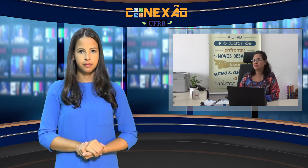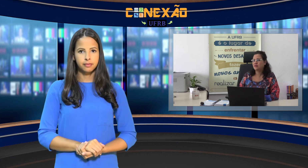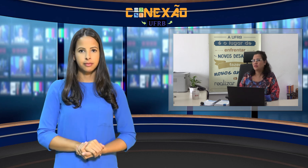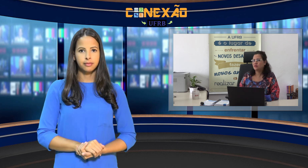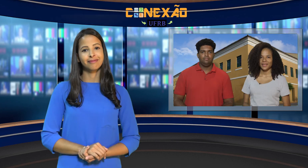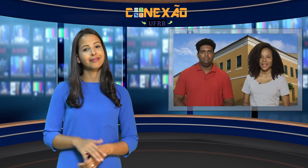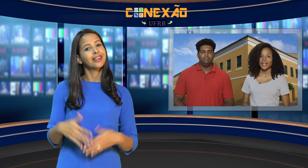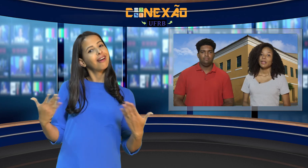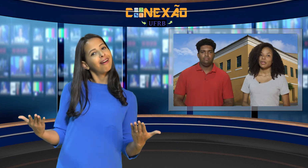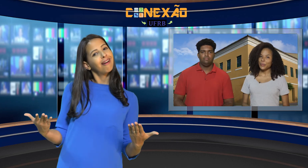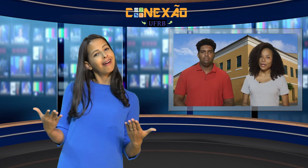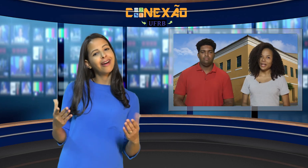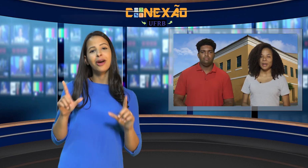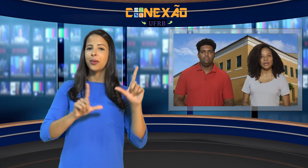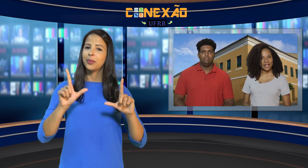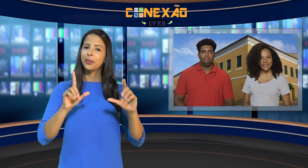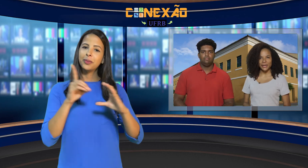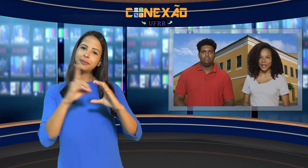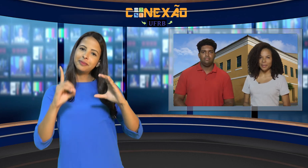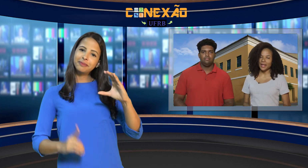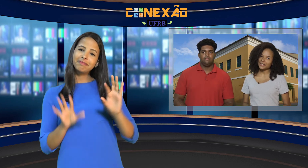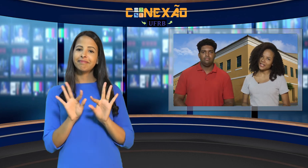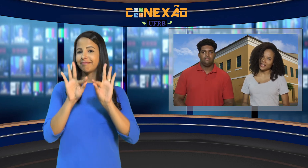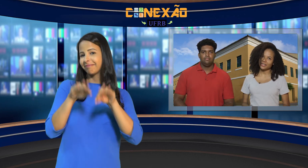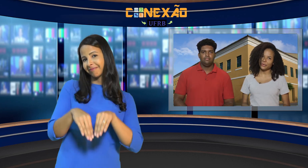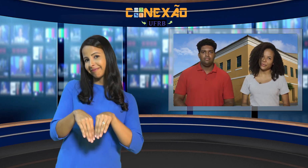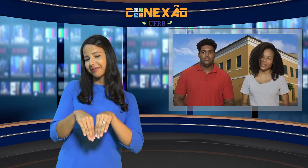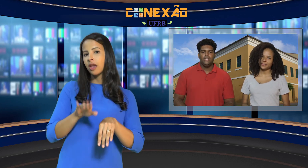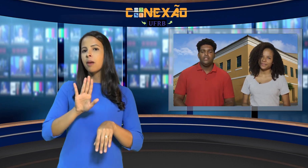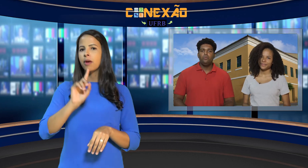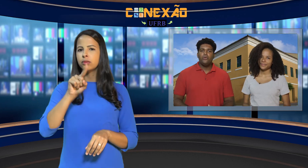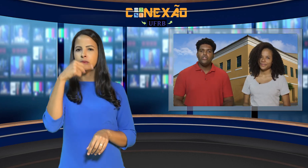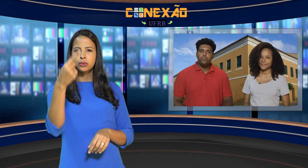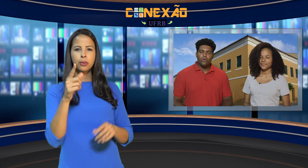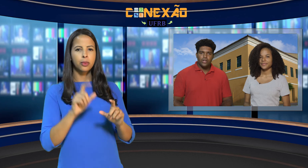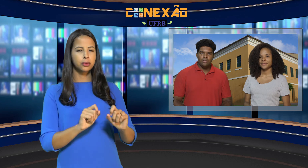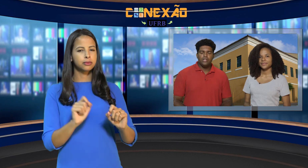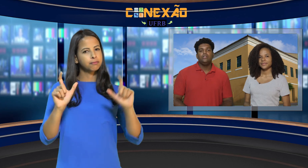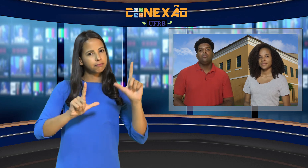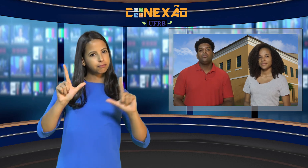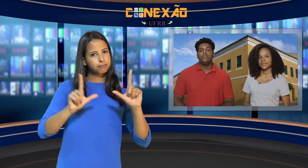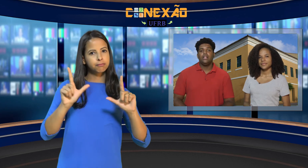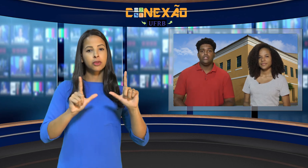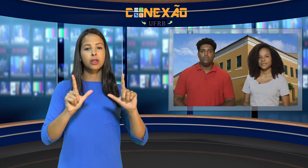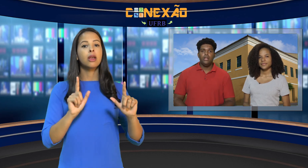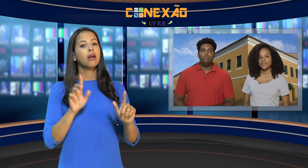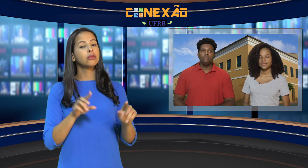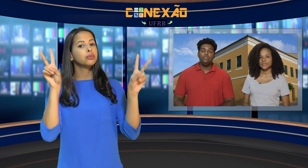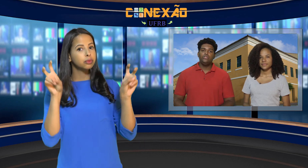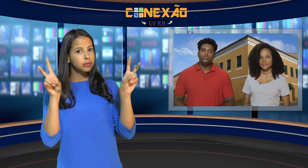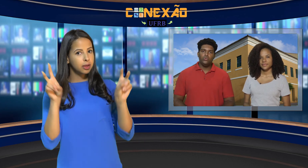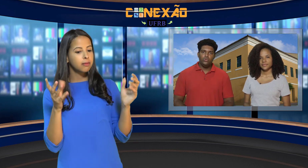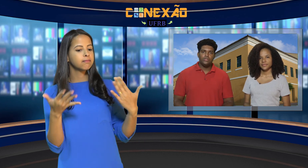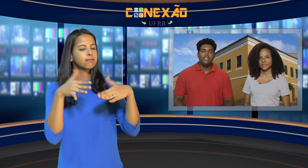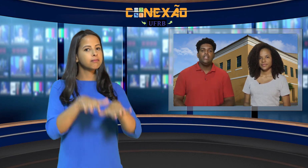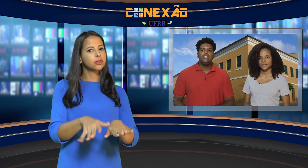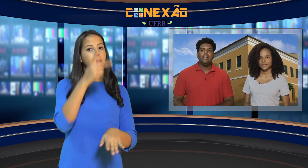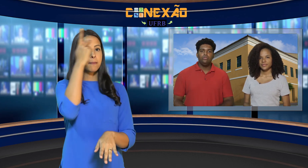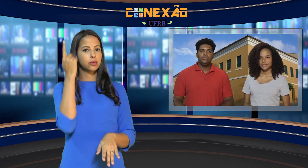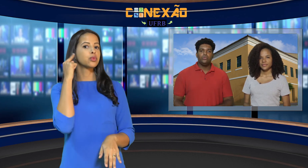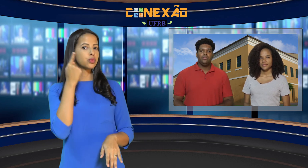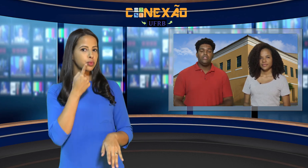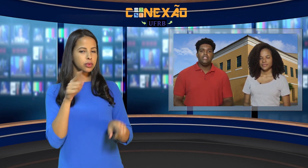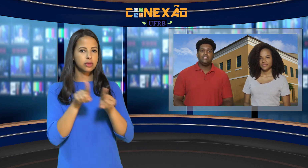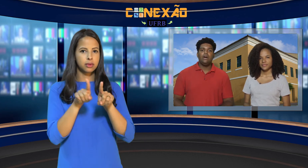qualidade. E o programa Conexão UFRB está chegando ao fim. No próximo programa, vamos falar sobre a inclusão de surdos e